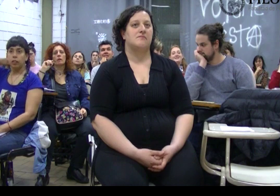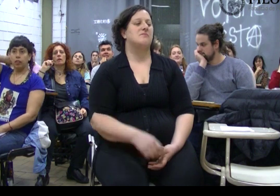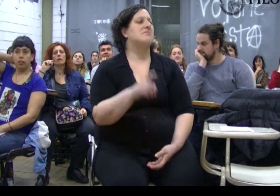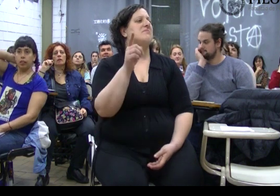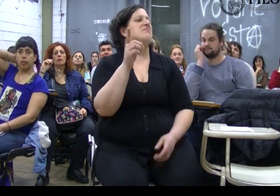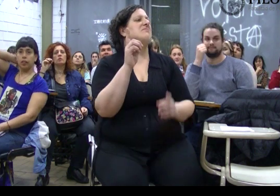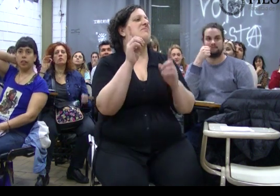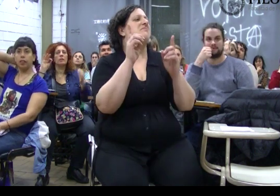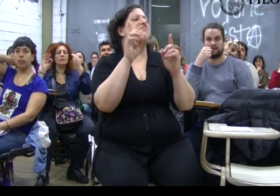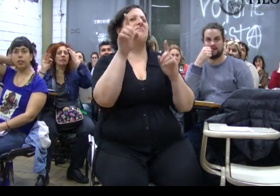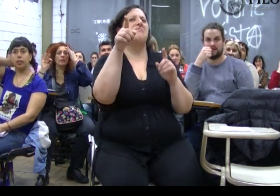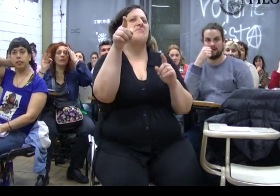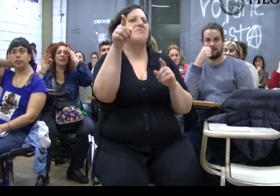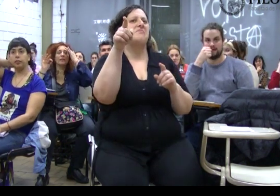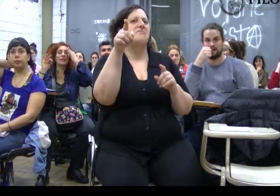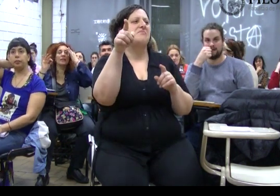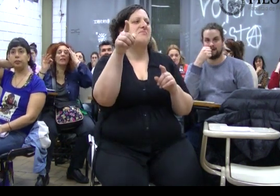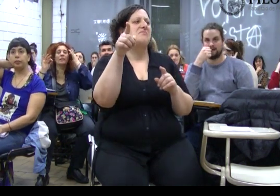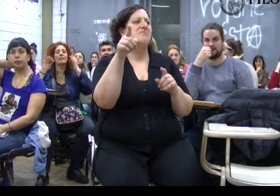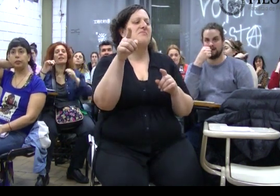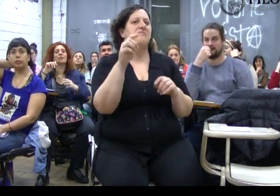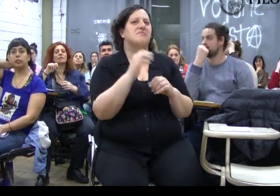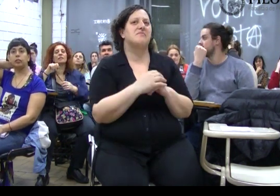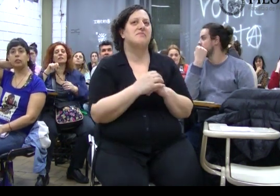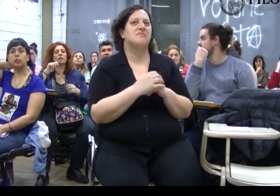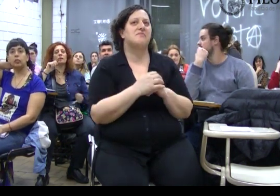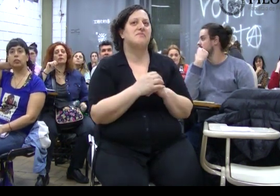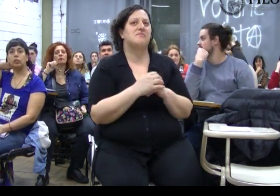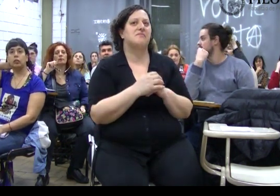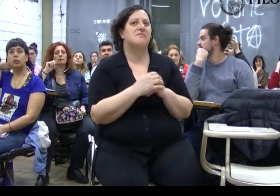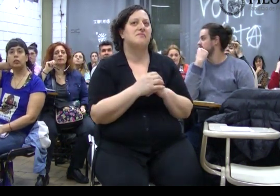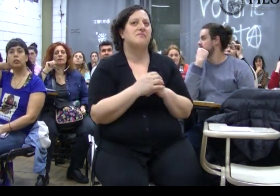Igual esto es una musiquita, digamos, que viene acompañada.